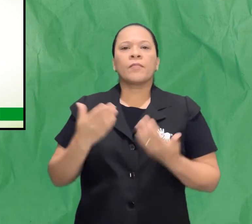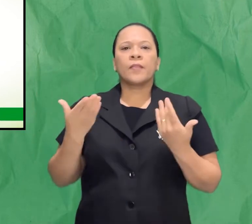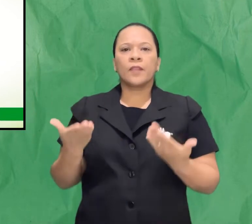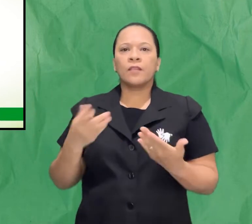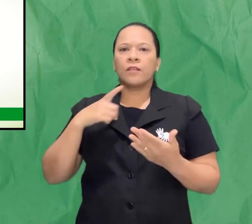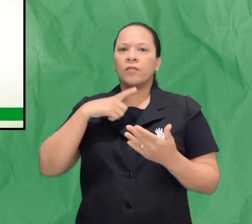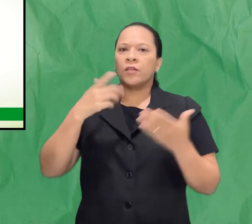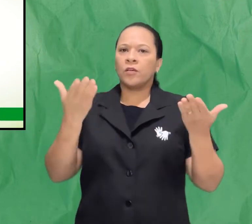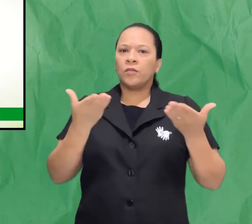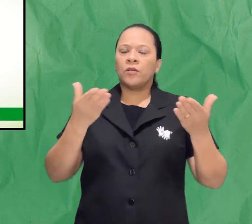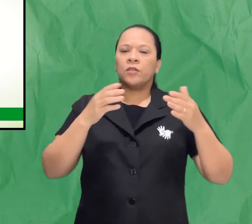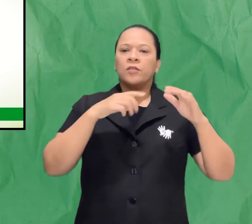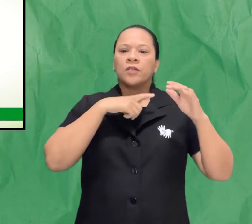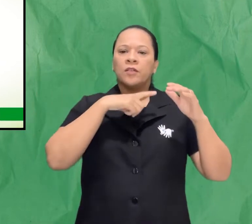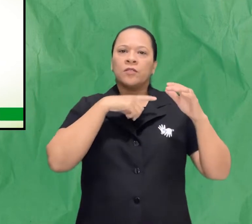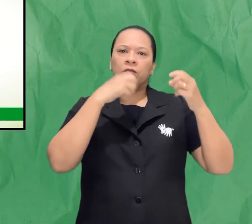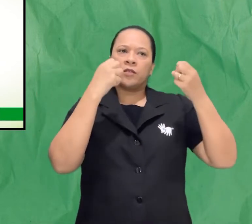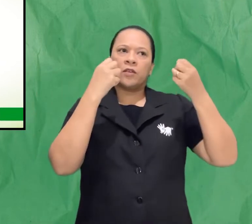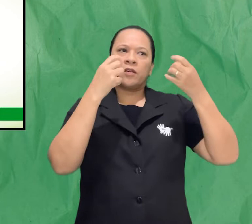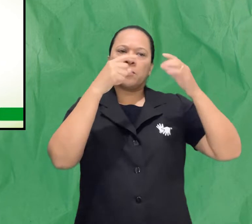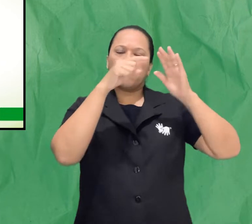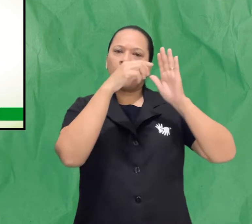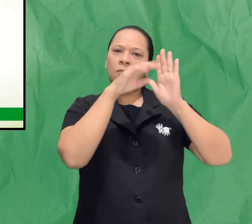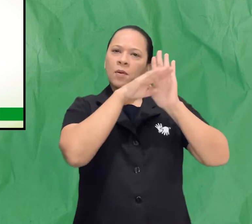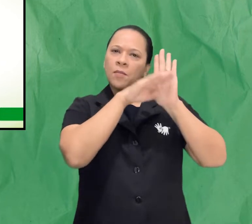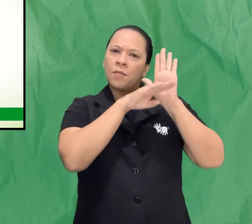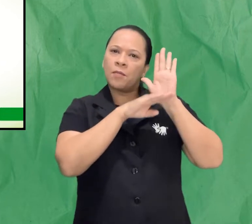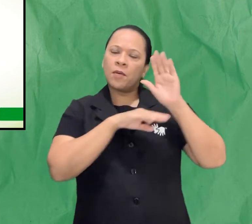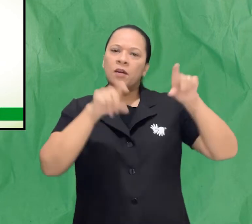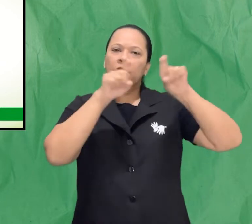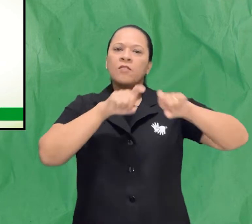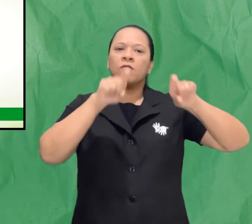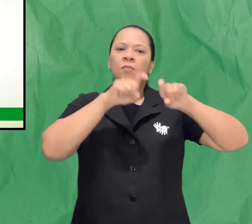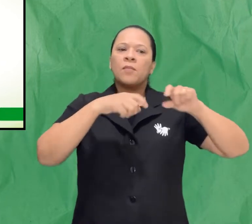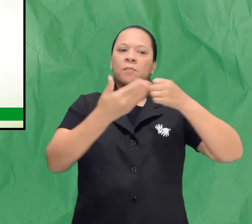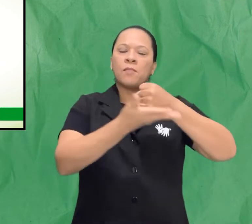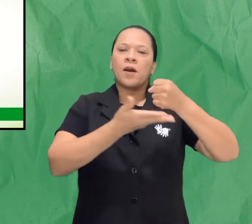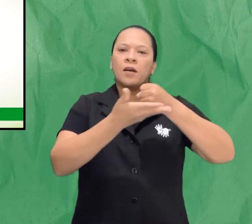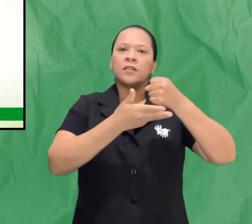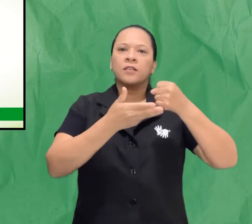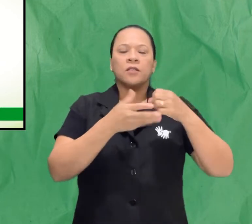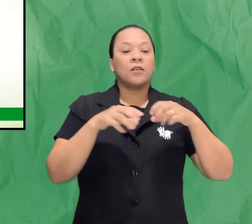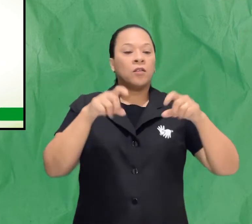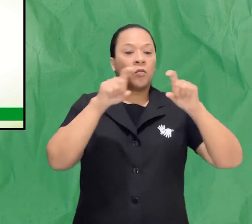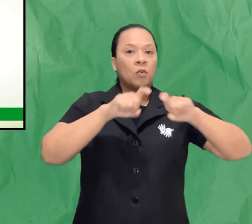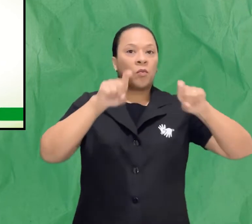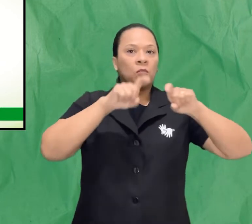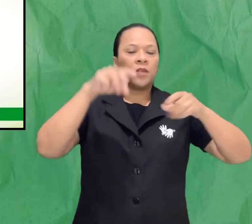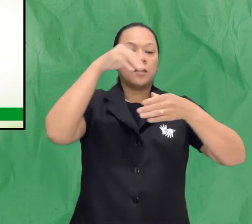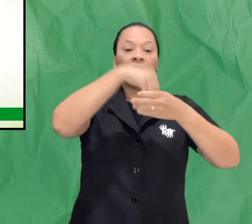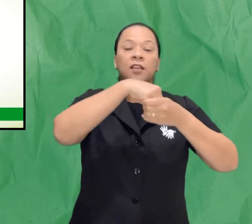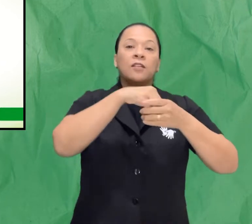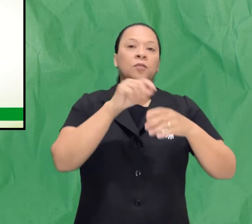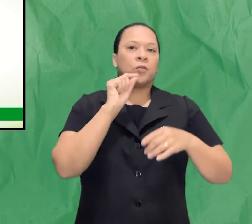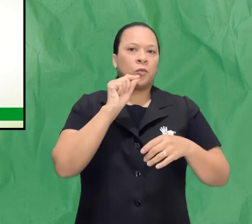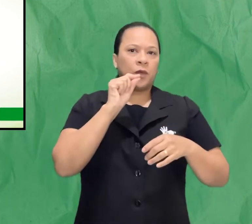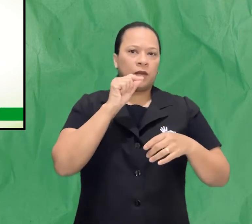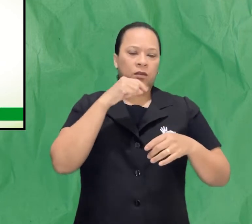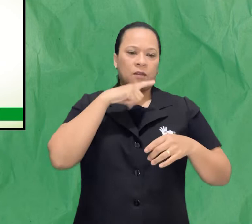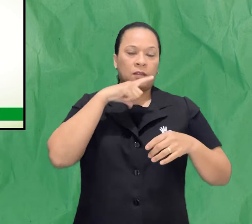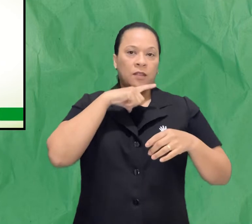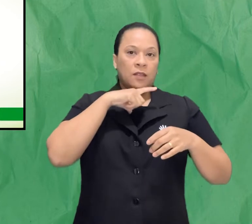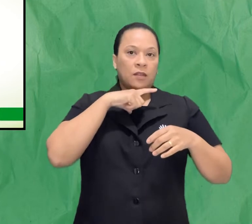Então, aqui no módulo de Informática Básica, o que é constituído um computador? O computador tem uma placa-mãe, onde